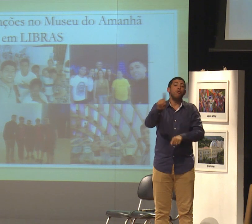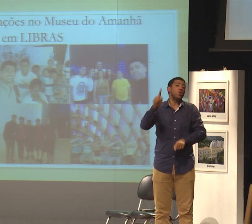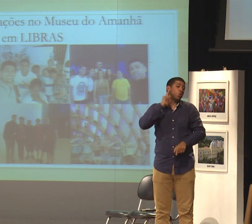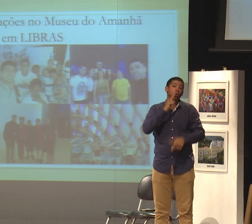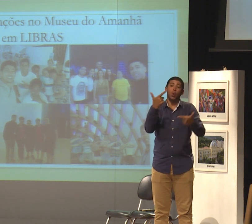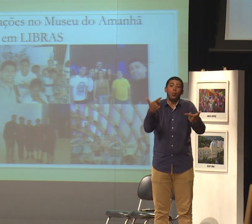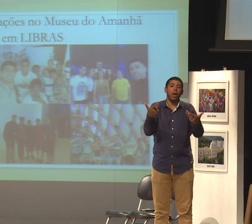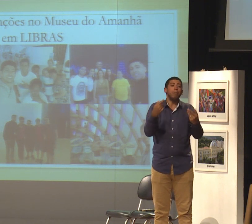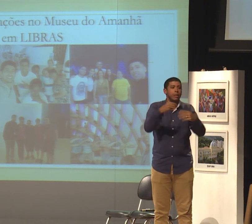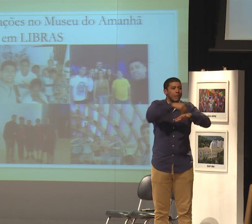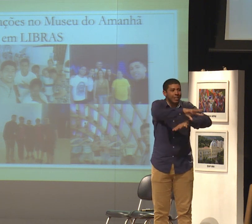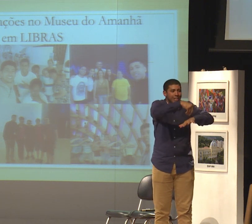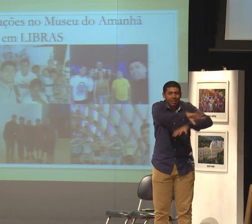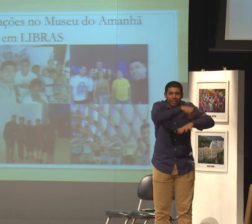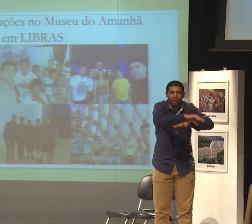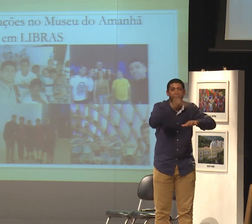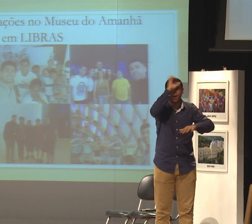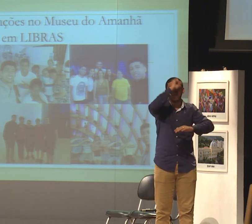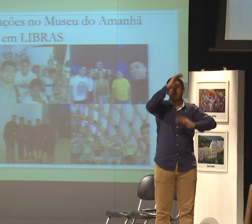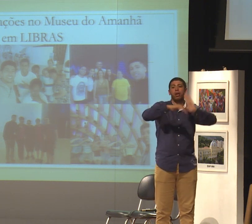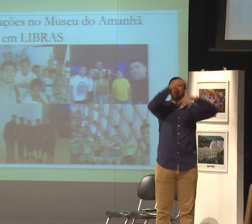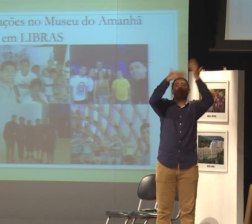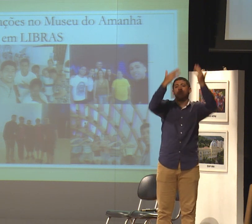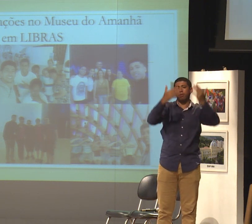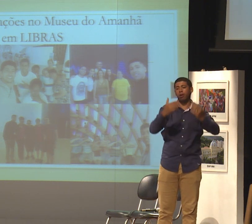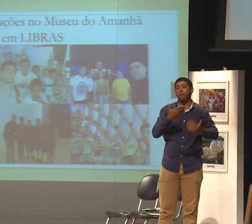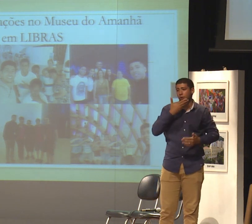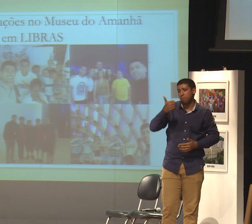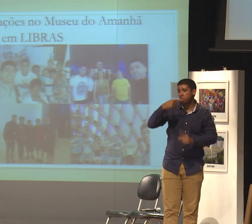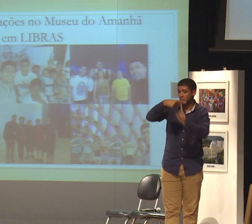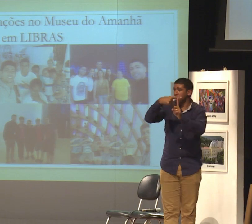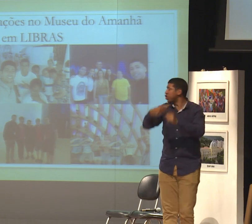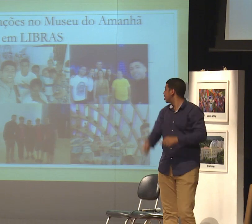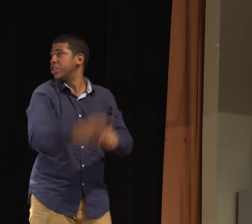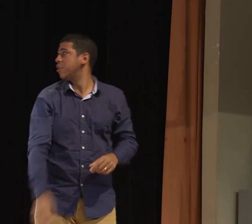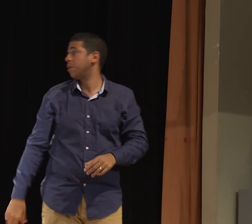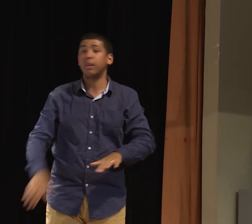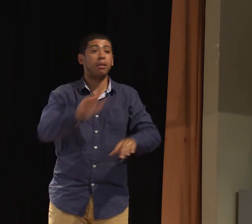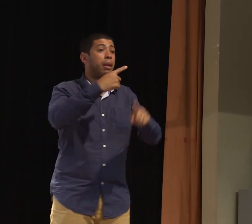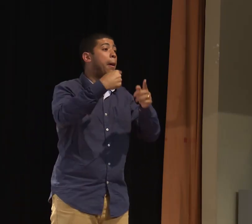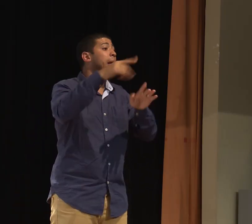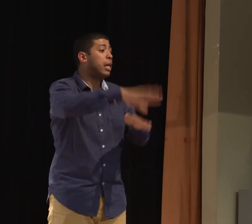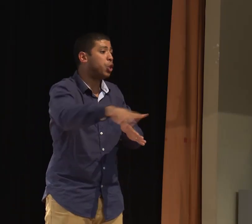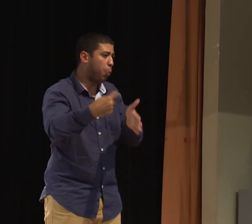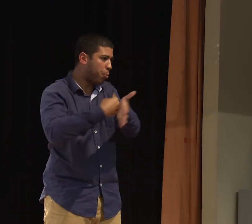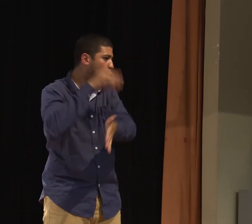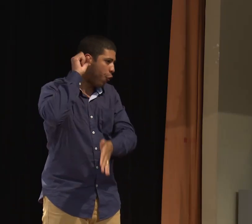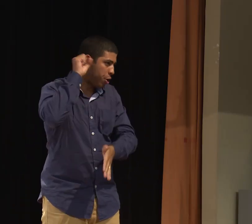inclusão, não há surdos, também não há professores surdos, não há um modelo surdo. Então, passava todos e eles conseguiam aprender, e isso foi desenvolvendo, isso foi muito positivo.